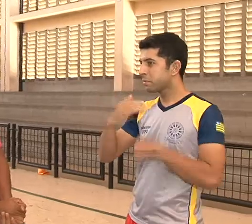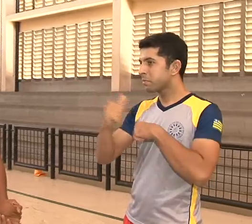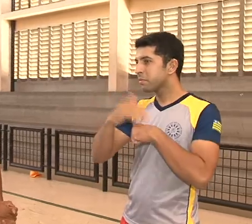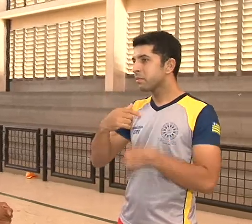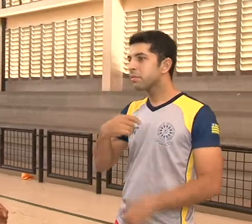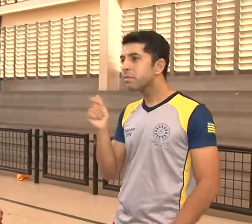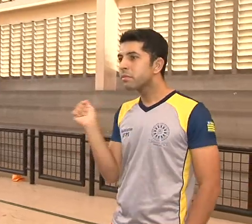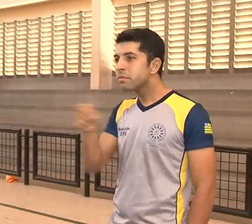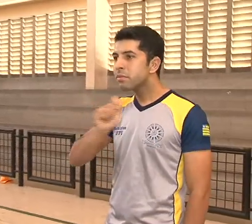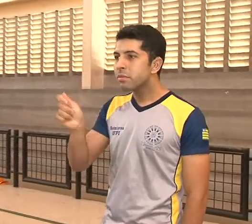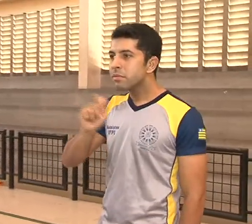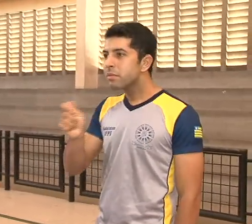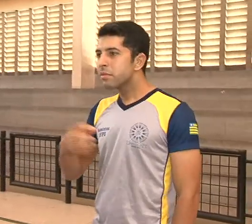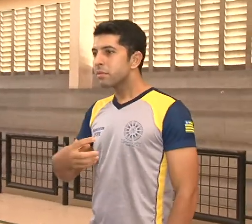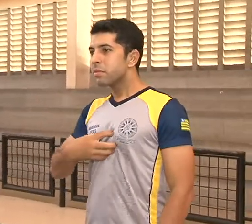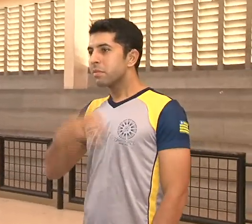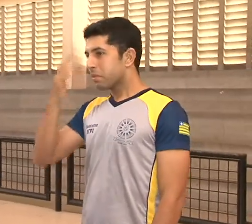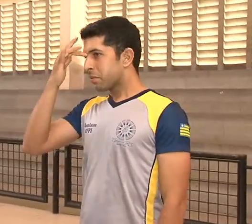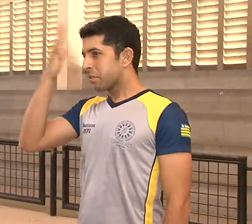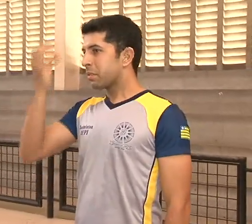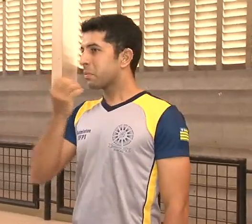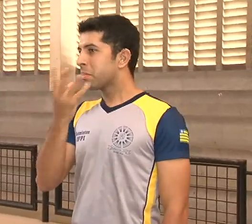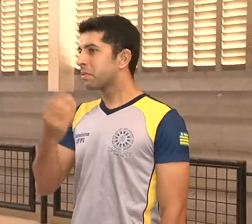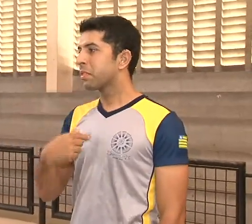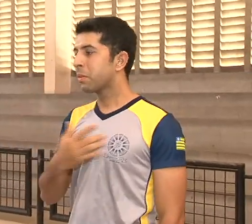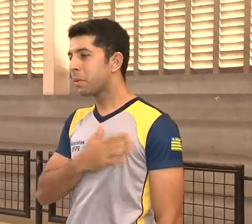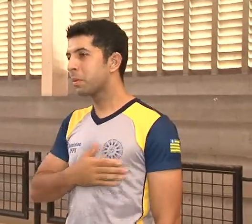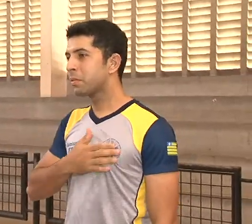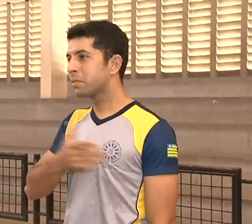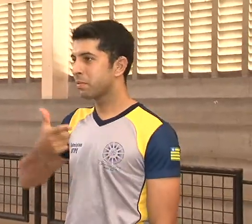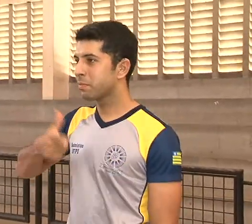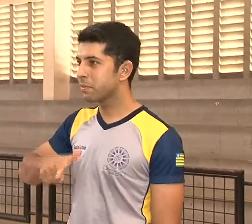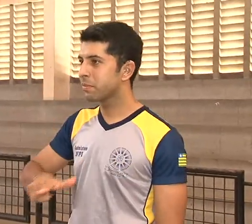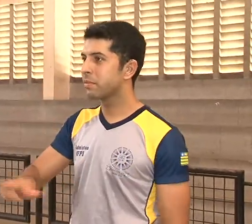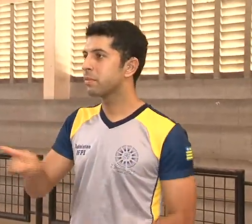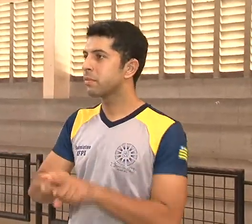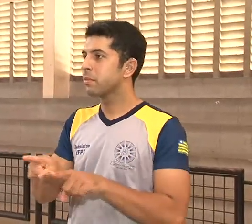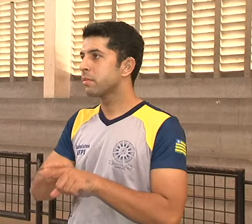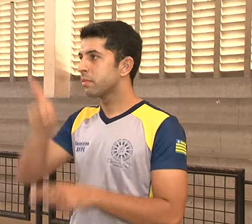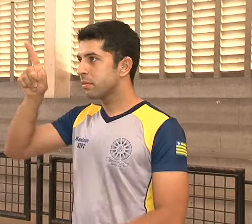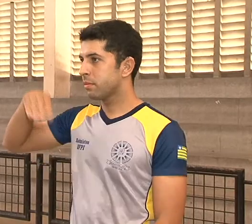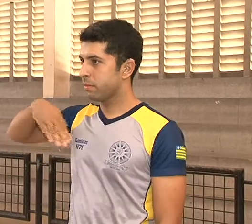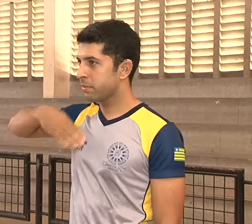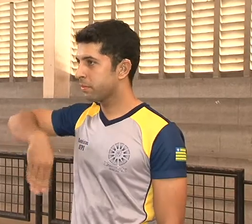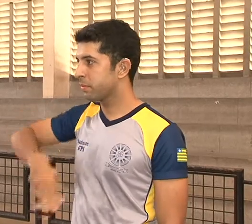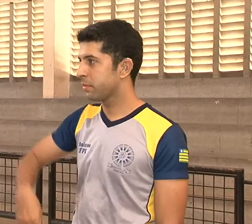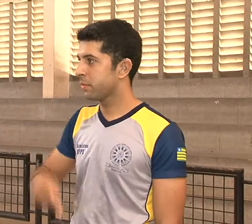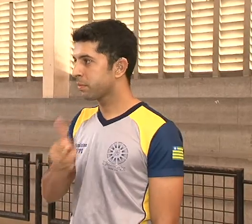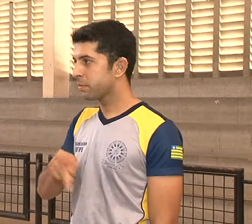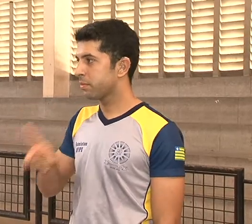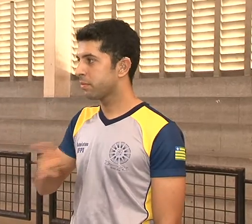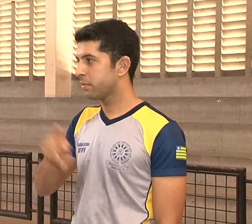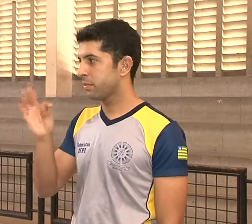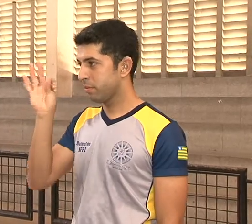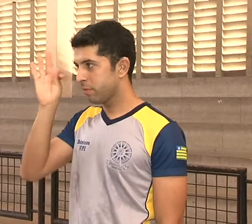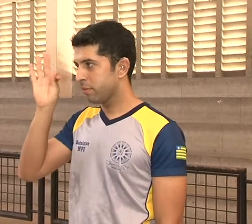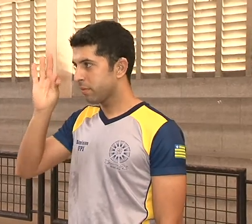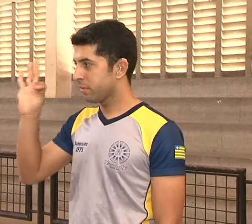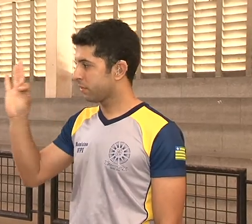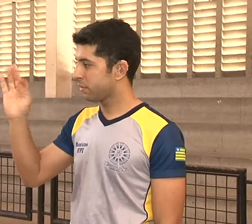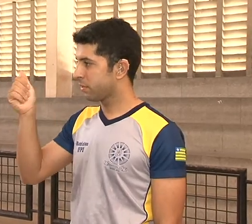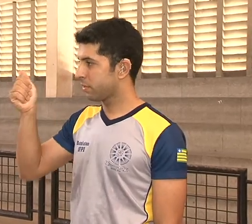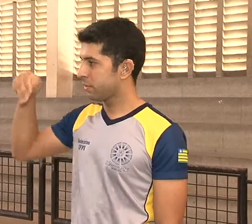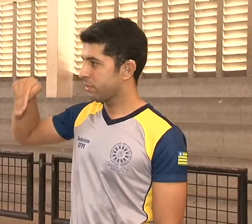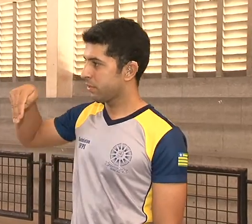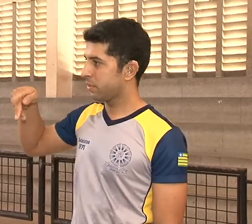chamou para ele ir lá no 25 BC para experimentar o jogo do badminton. Ele gostou e até hoje está praticando o esporte. Aí ele foi para o Iticabano, o